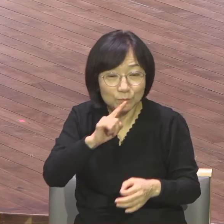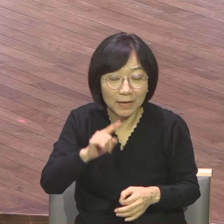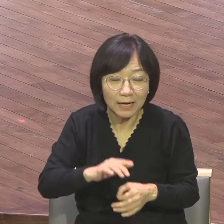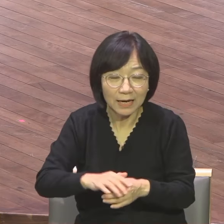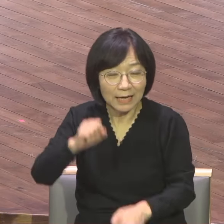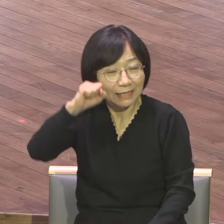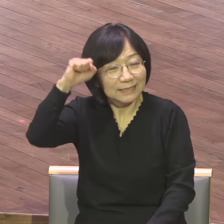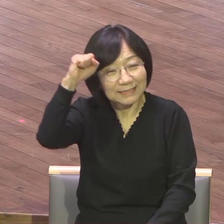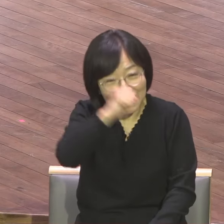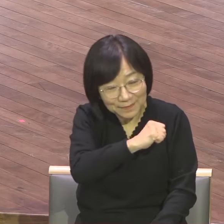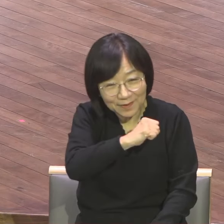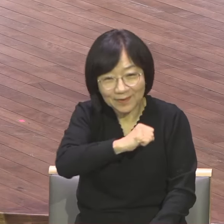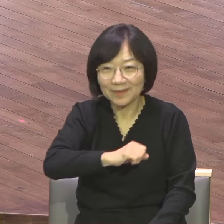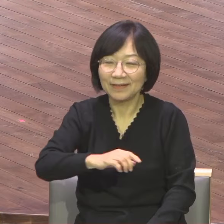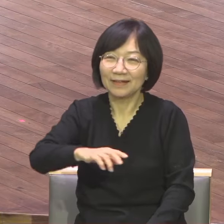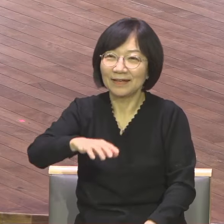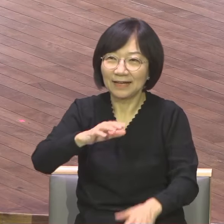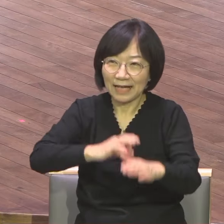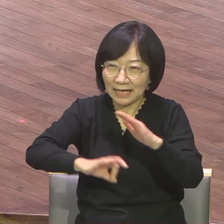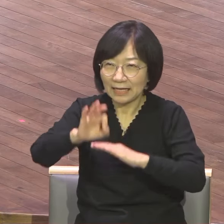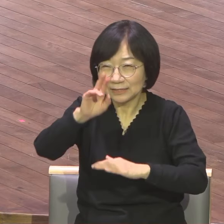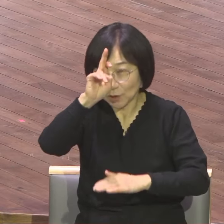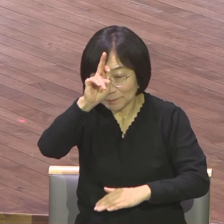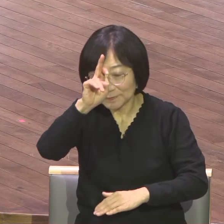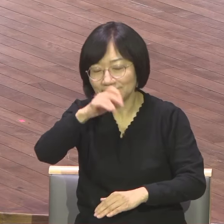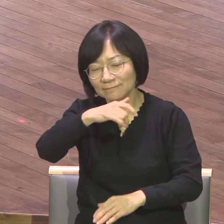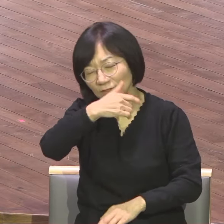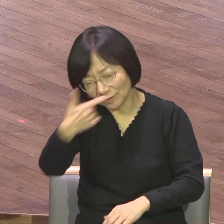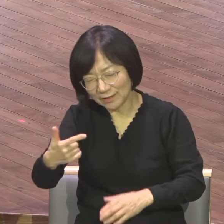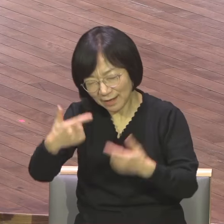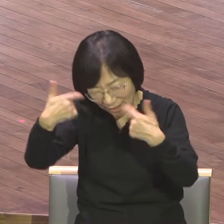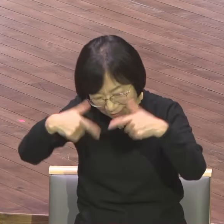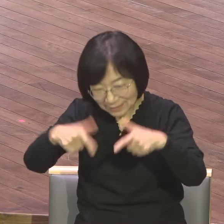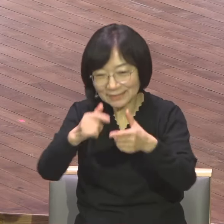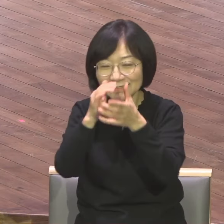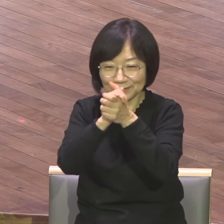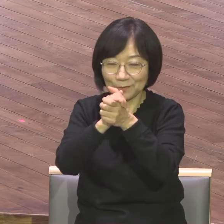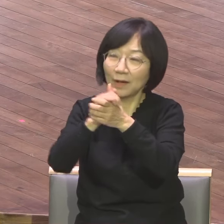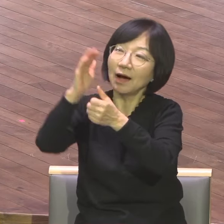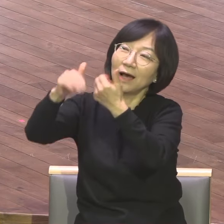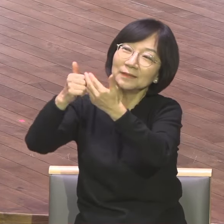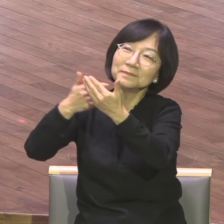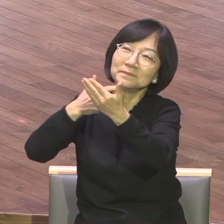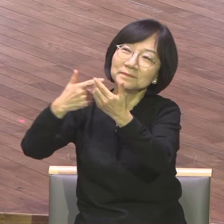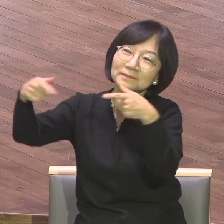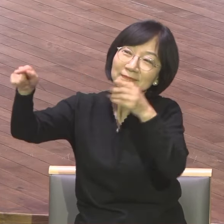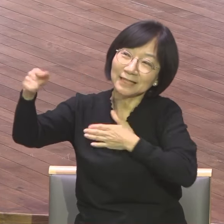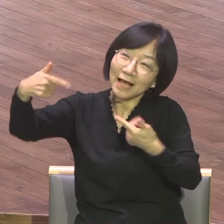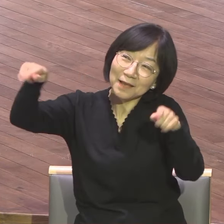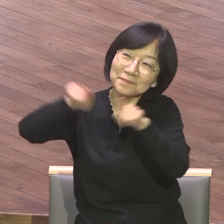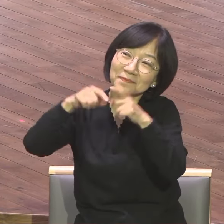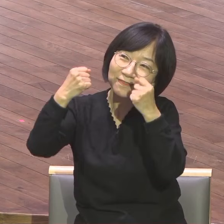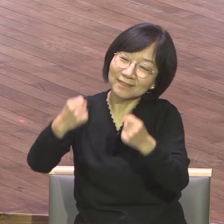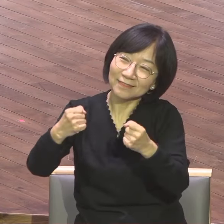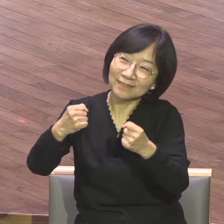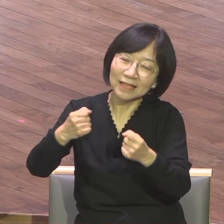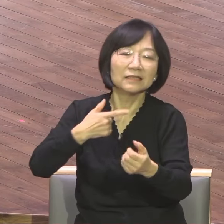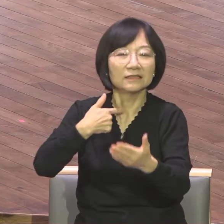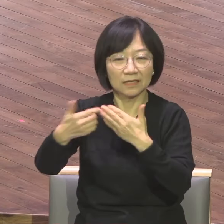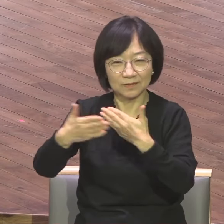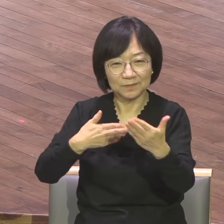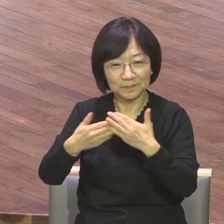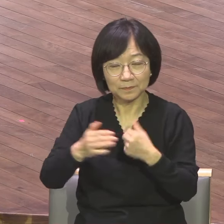저녁에 정시로 기도하면서 하나님과 함께 하심 처음이었어요. 왜 기도합니까? 하나님이 함께 하시니까.